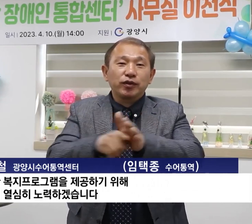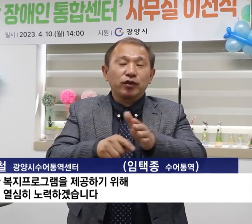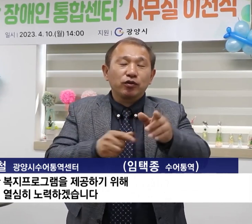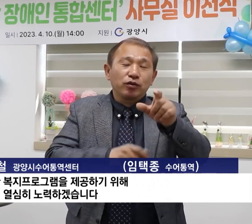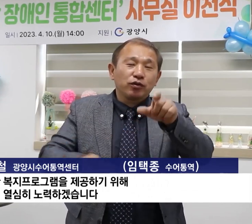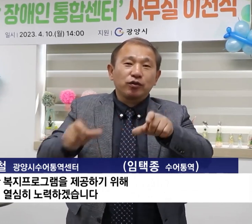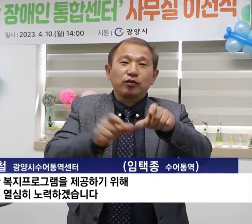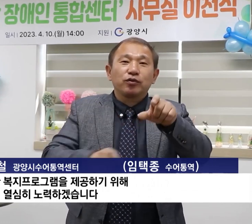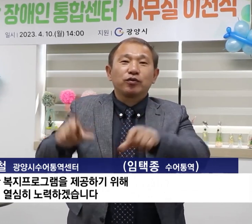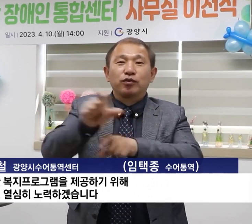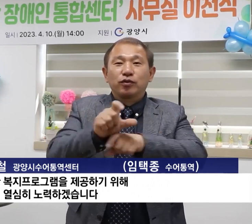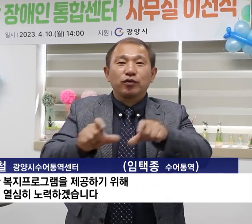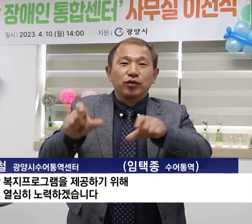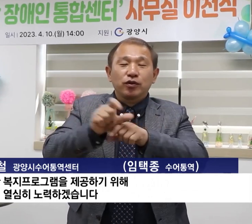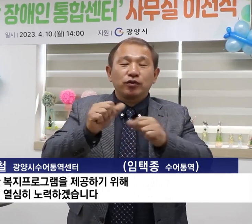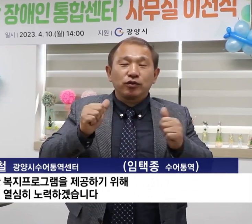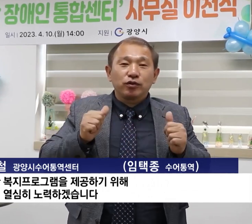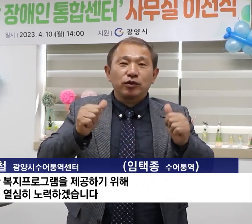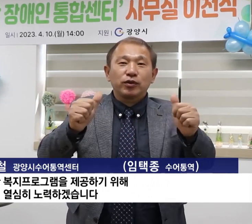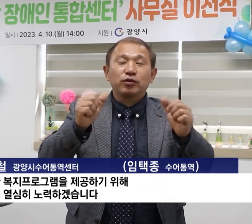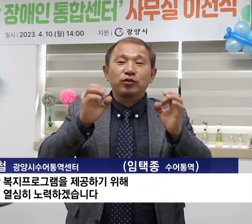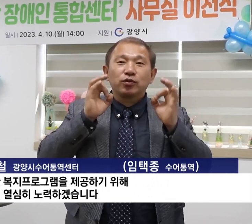더욱더 열심히 노력하겠습니다.